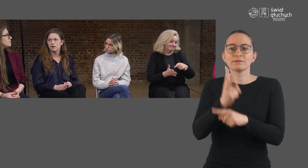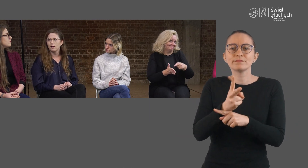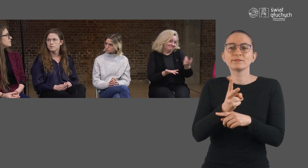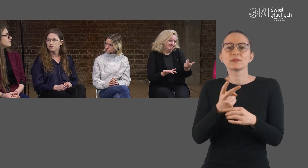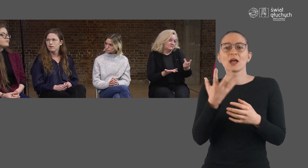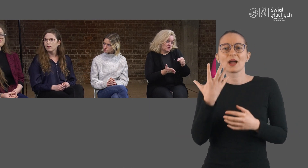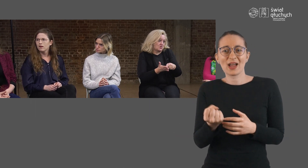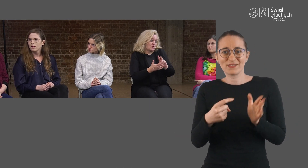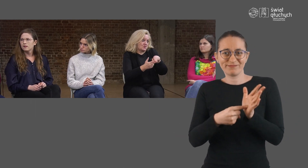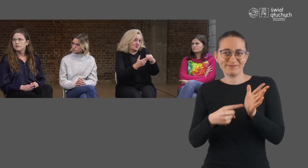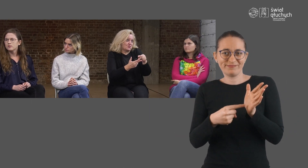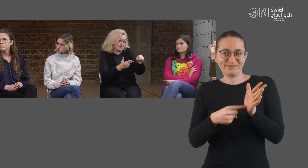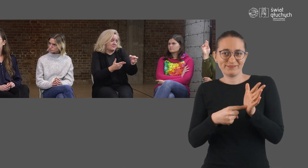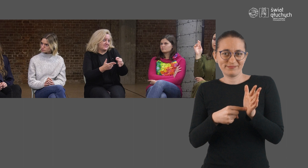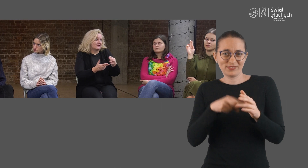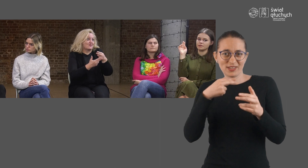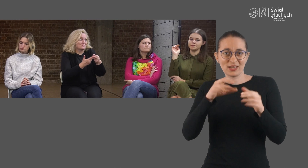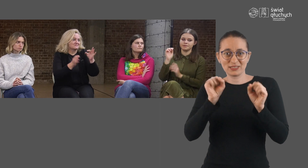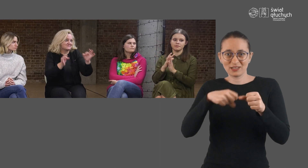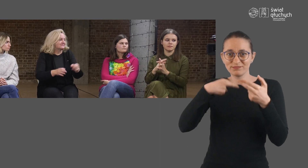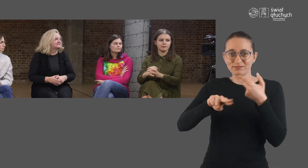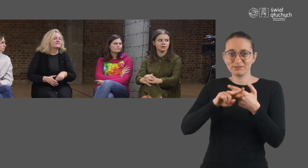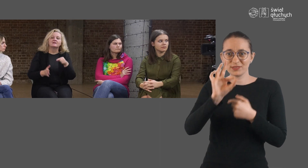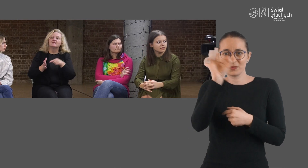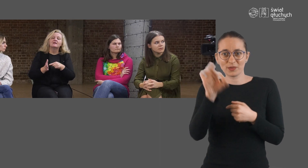na to pytanie. Właśnie. Proszę.